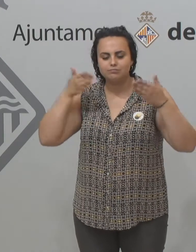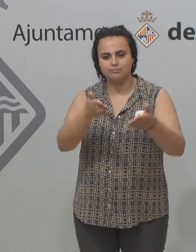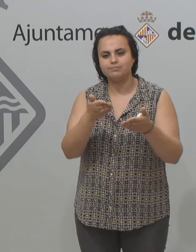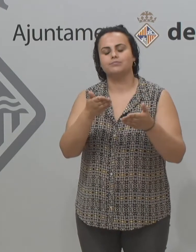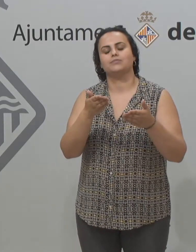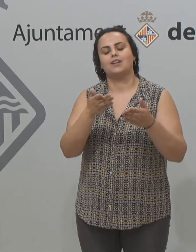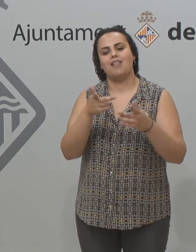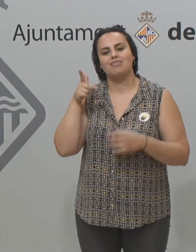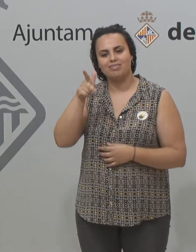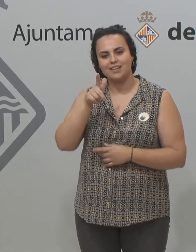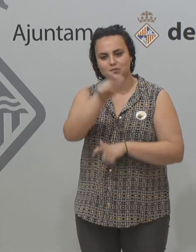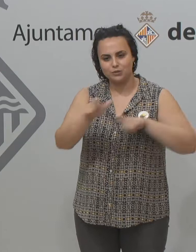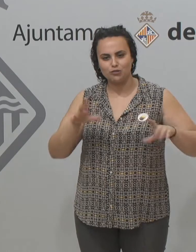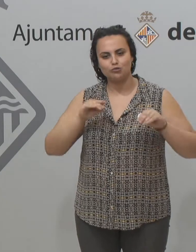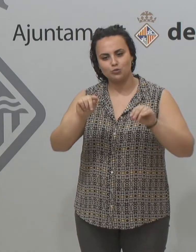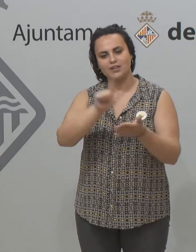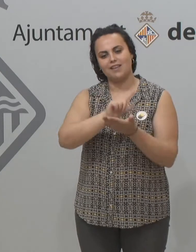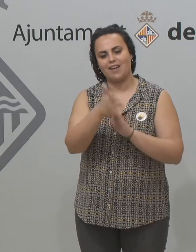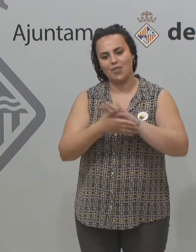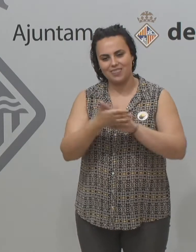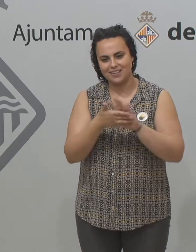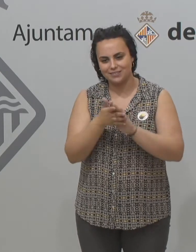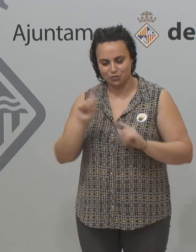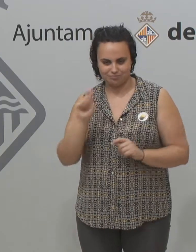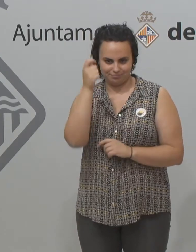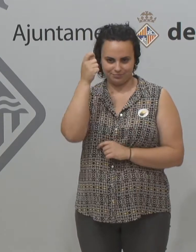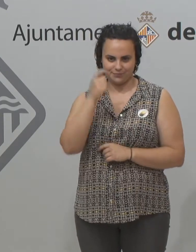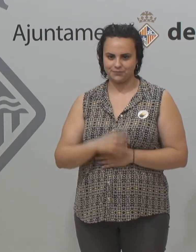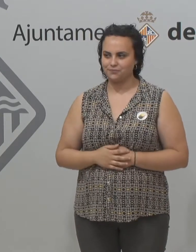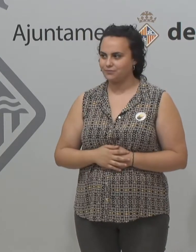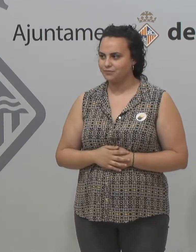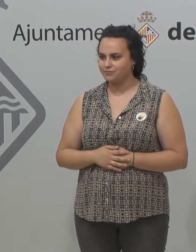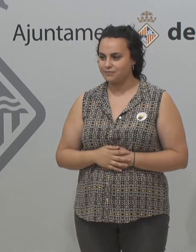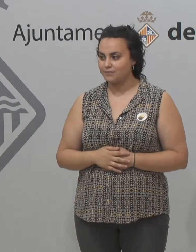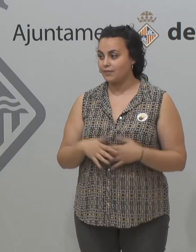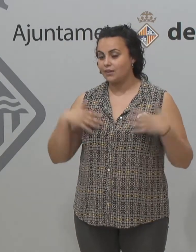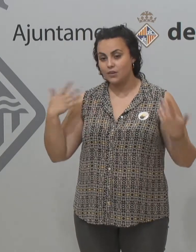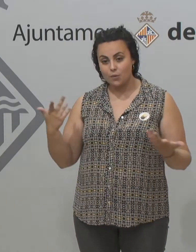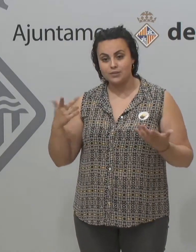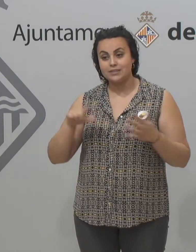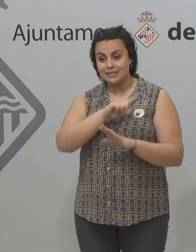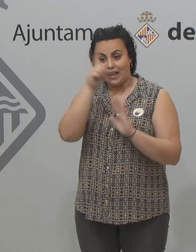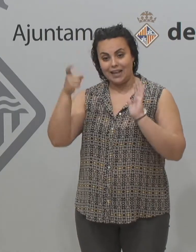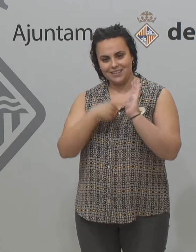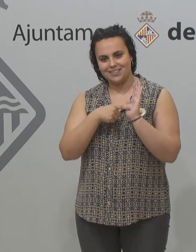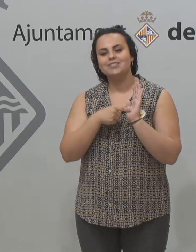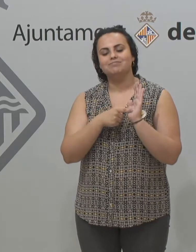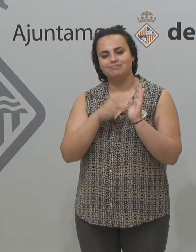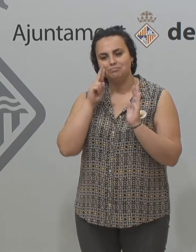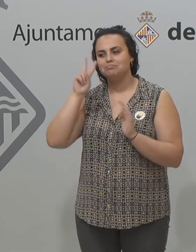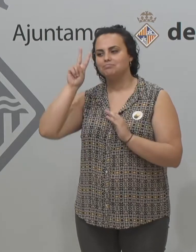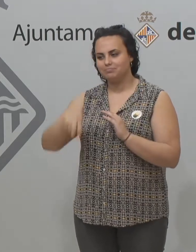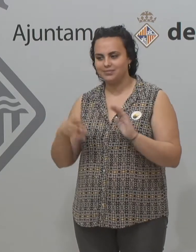drets de les persones usuàries de les llengües de signes. Aquesta llei, per tant, és una mostra més de